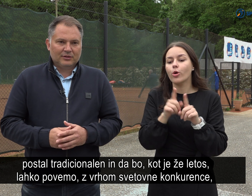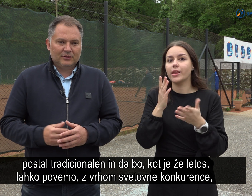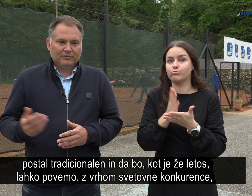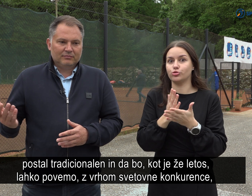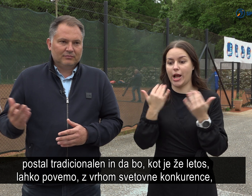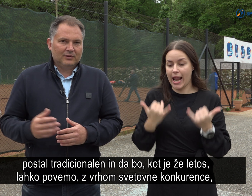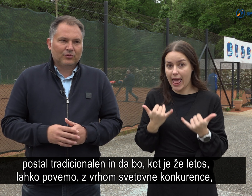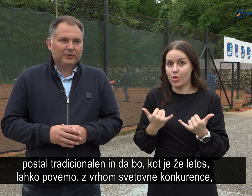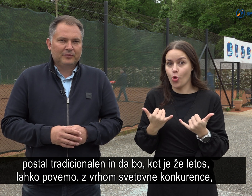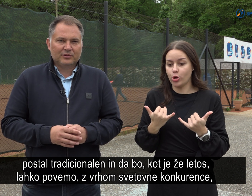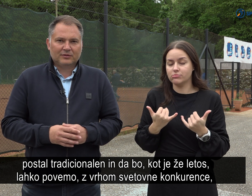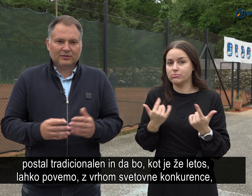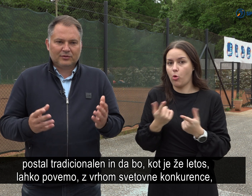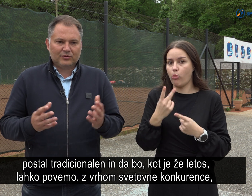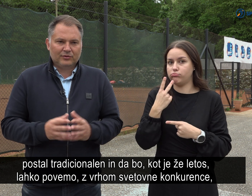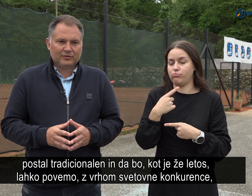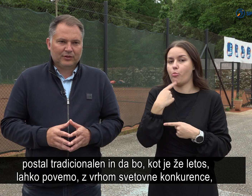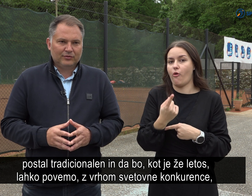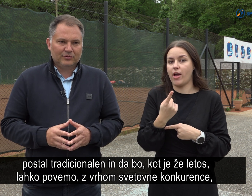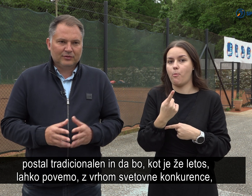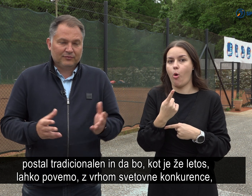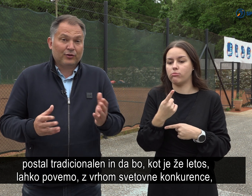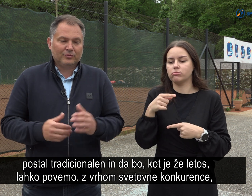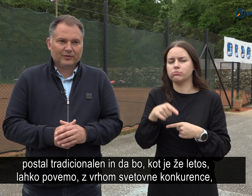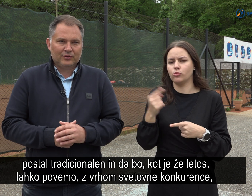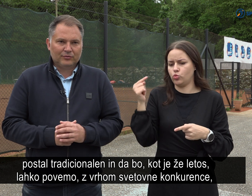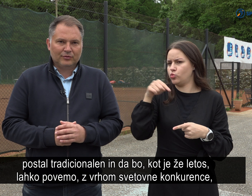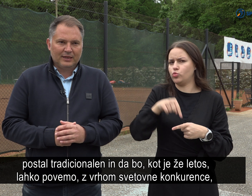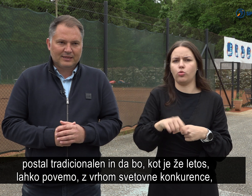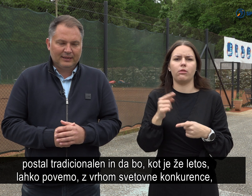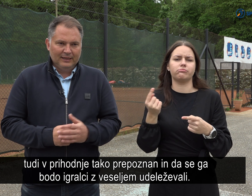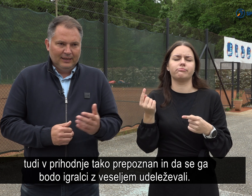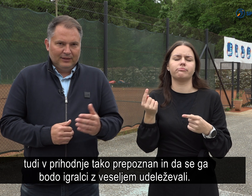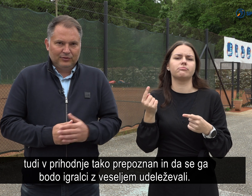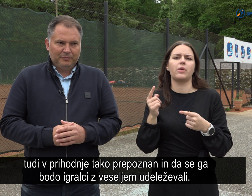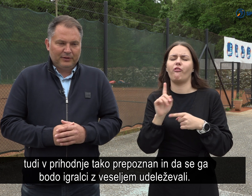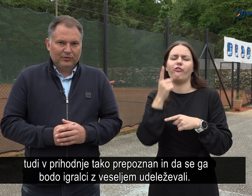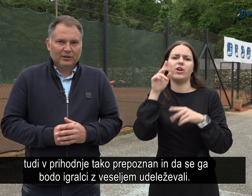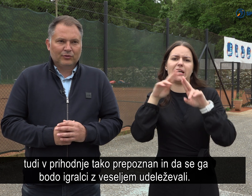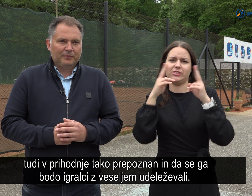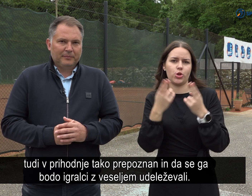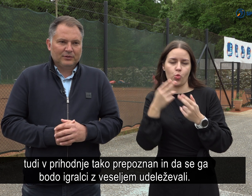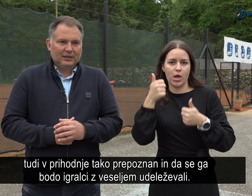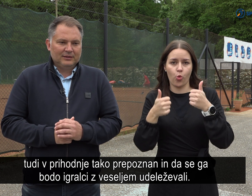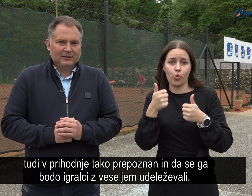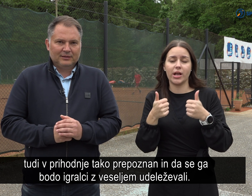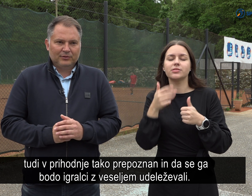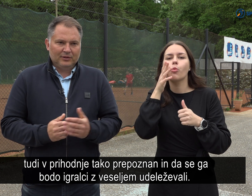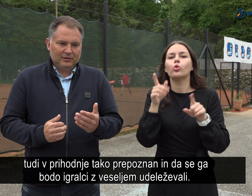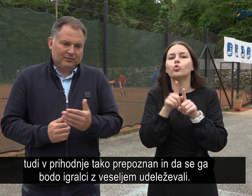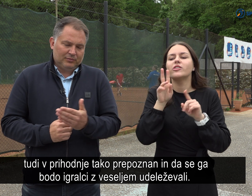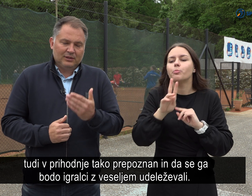letos, lahko povemo, s vrhom svetovne konkurence, tudi v prihodnje tako prepoznan